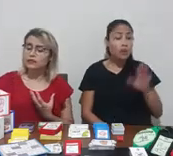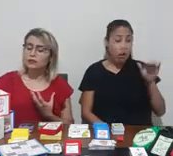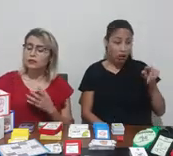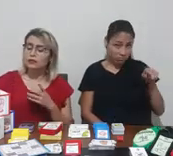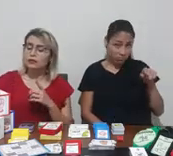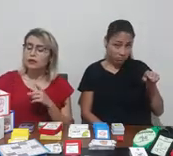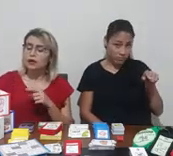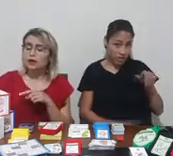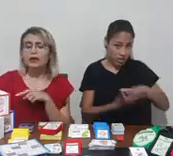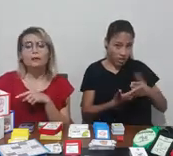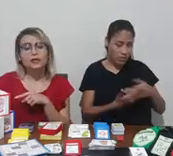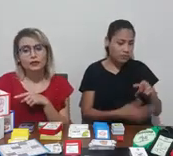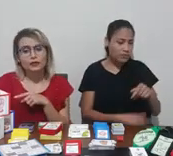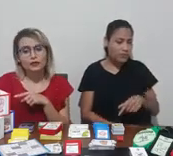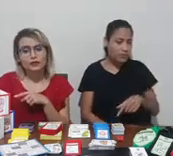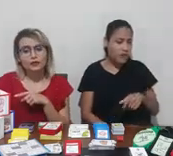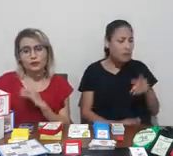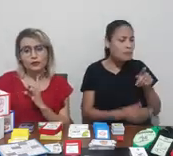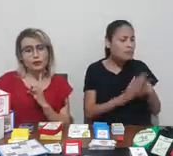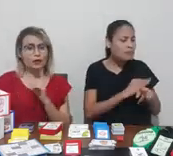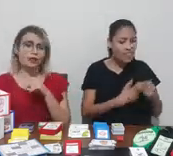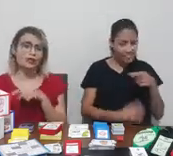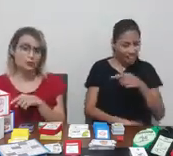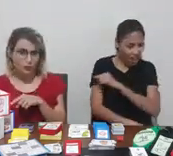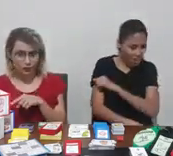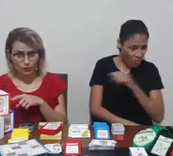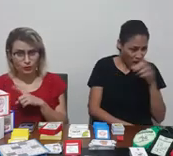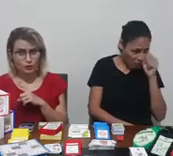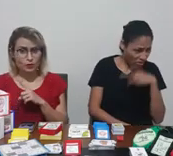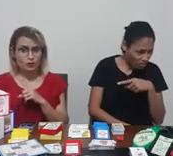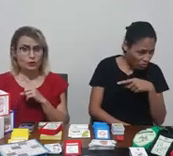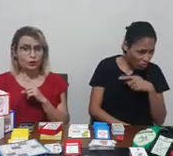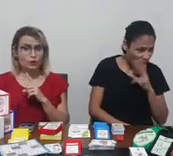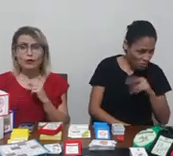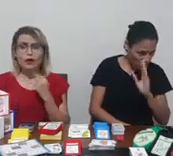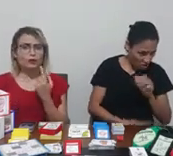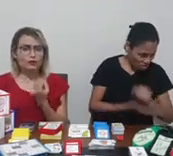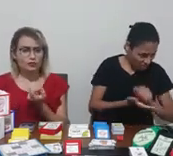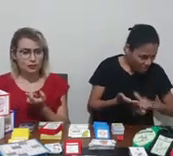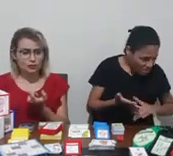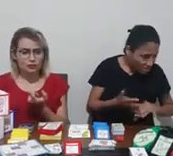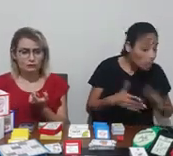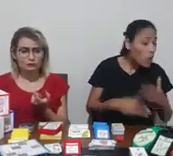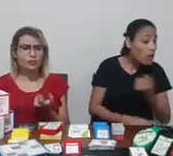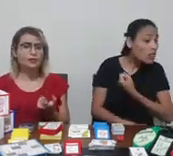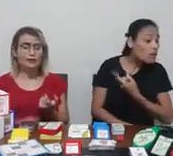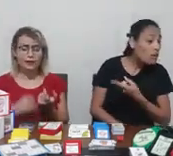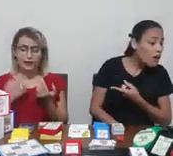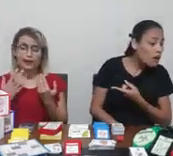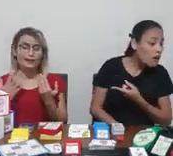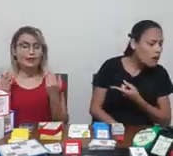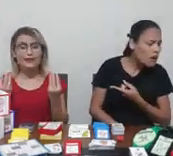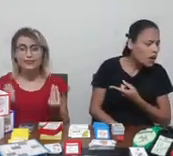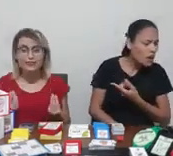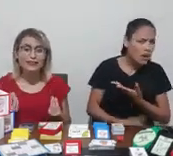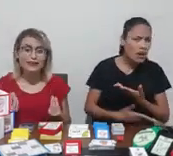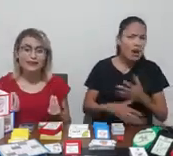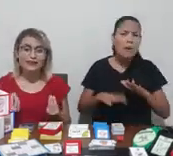assim, ele aprendeu, ele respondeu, qual é a nota dele? Quem é